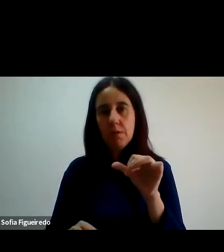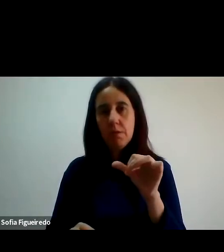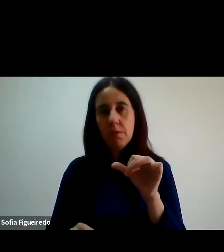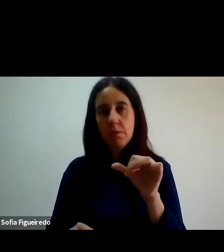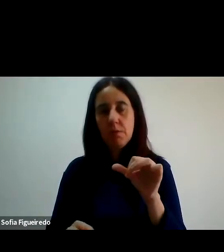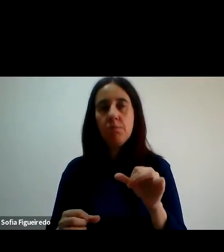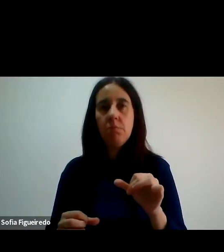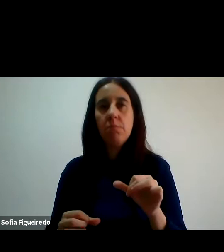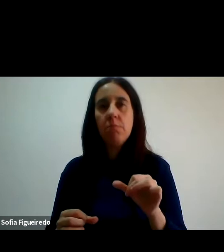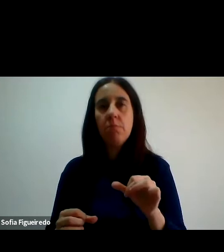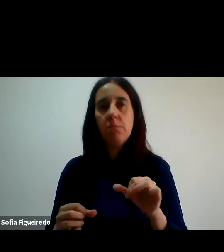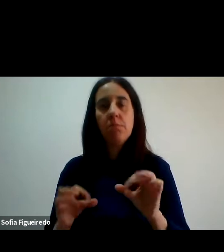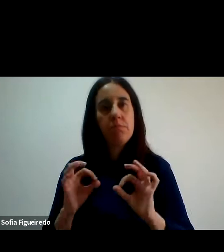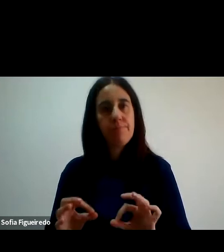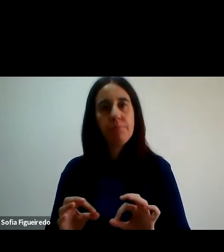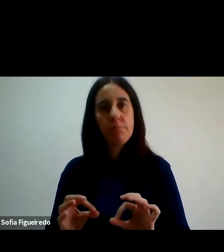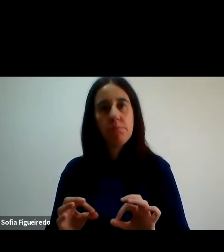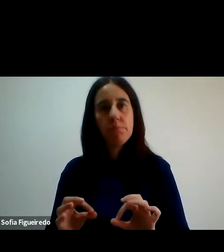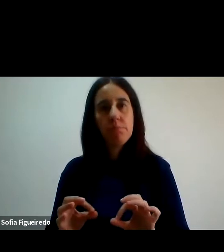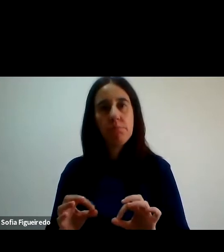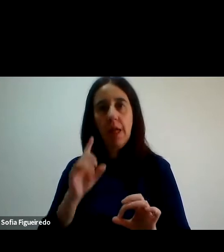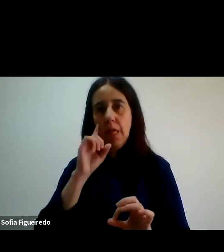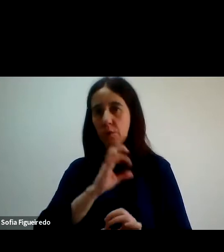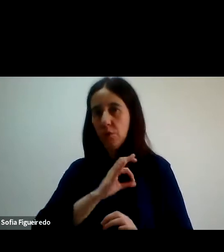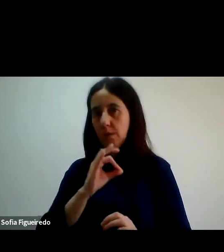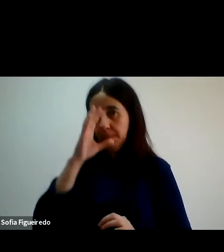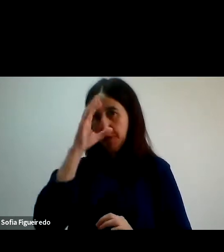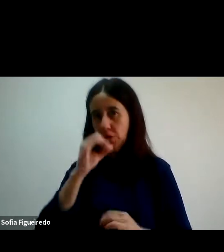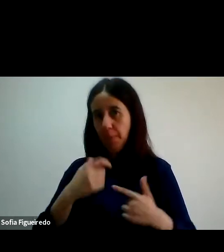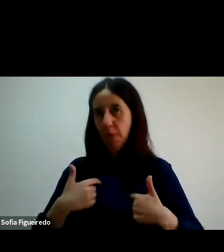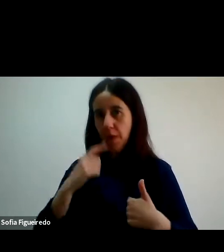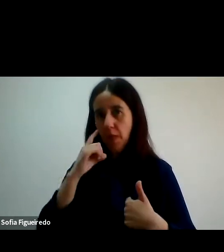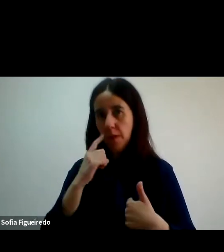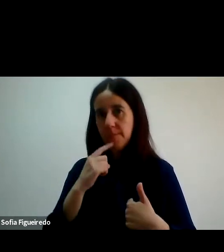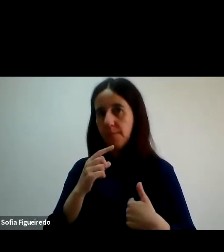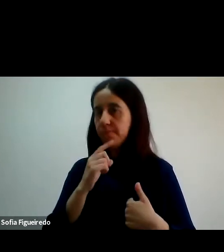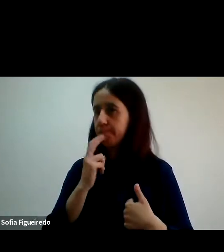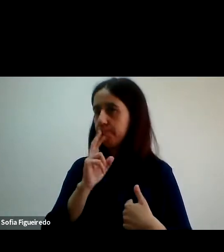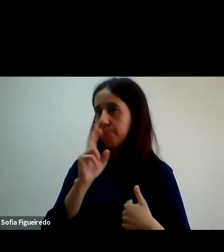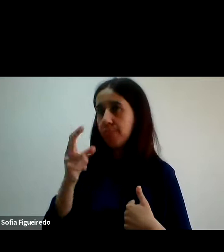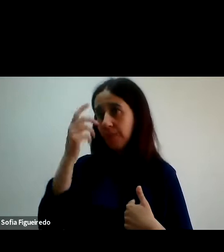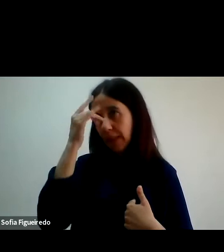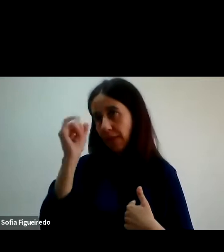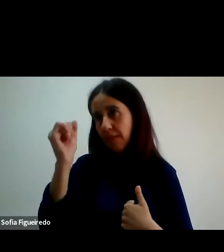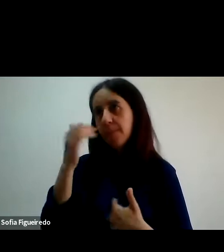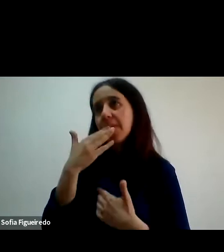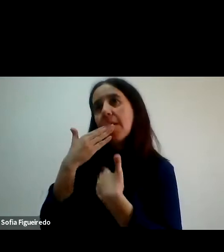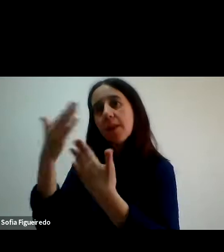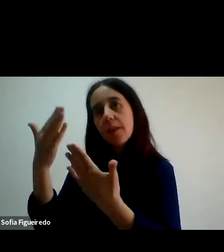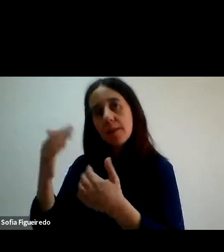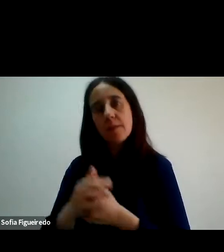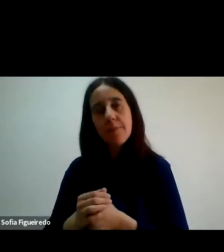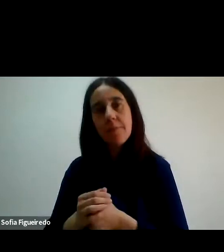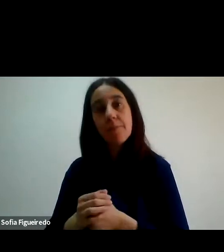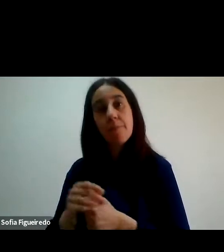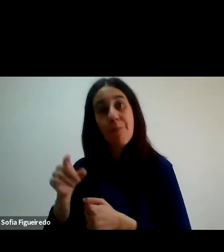o remetente era efetivamente a própria Sra. Ministra, que agradecia aquela ideia e que dava ideia do que ia ser a